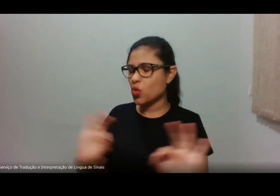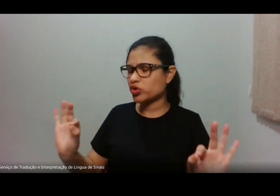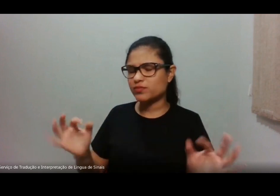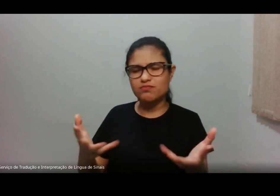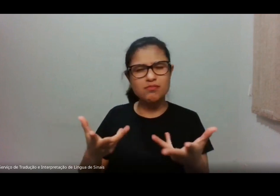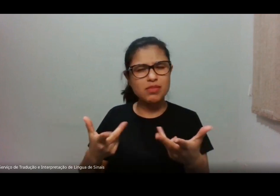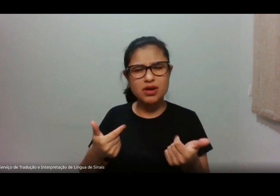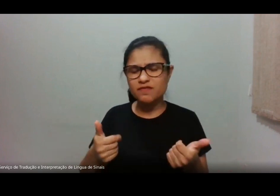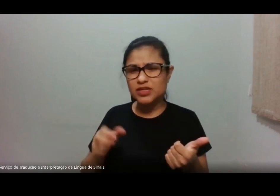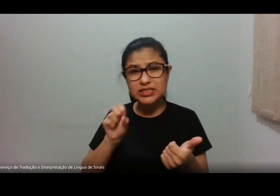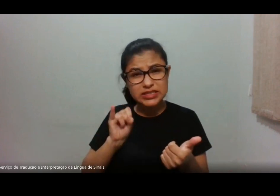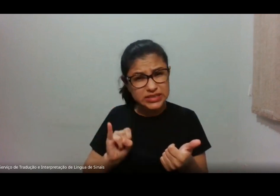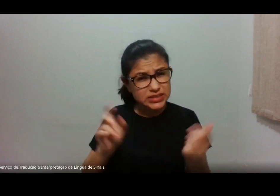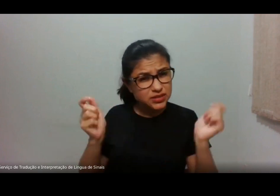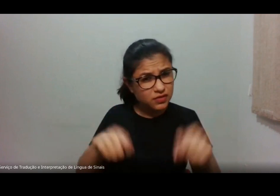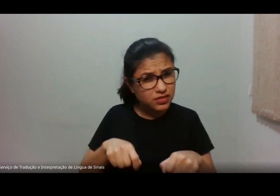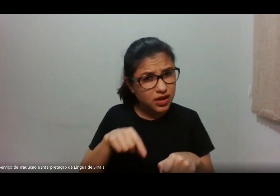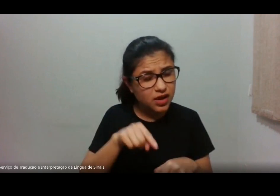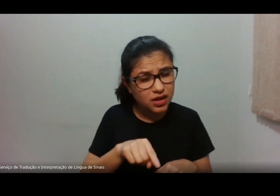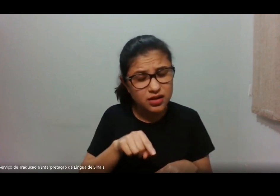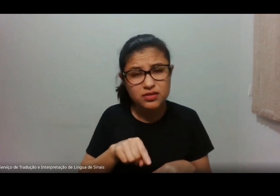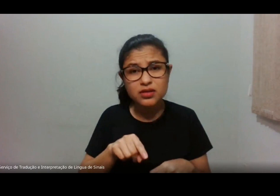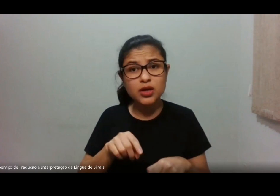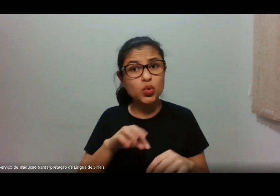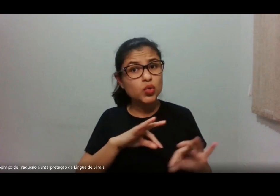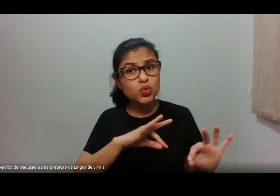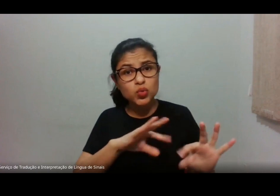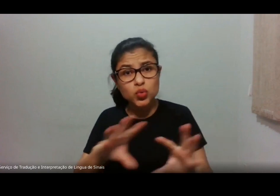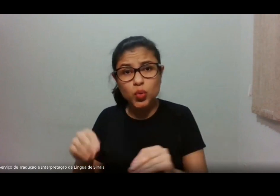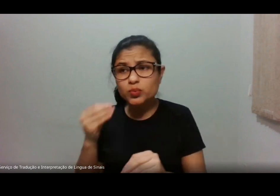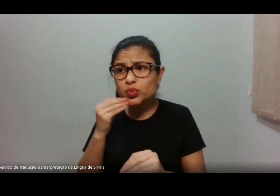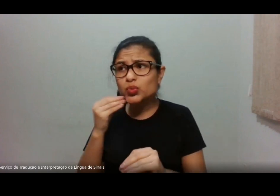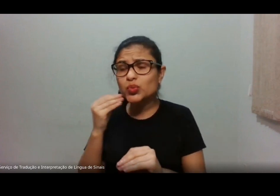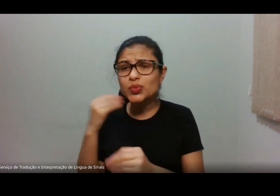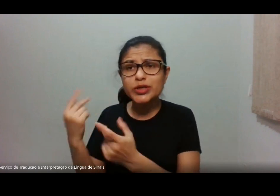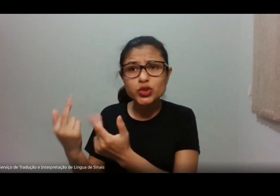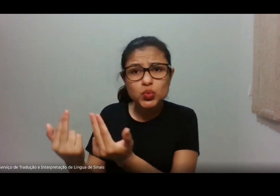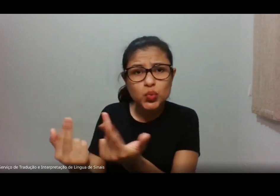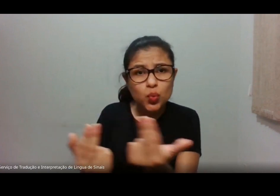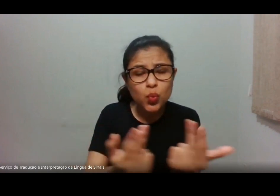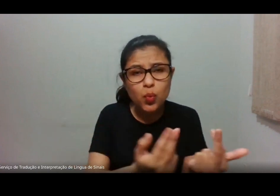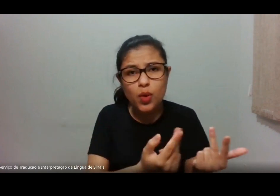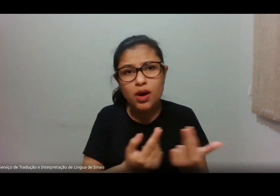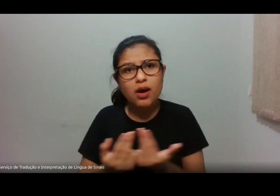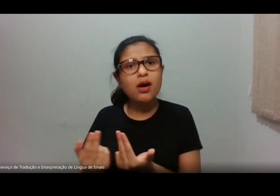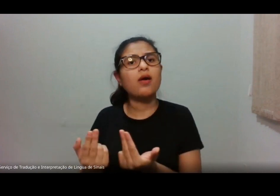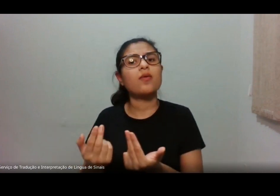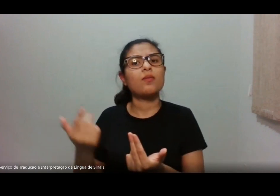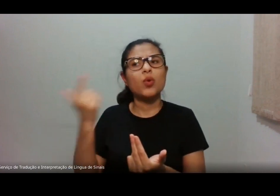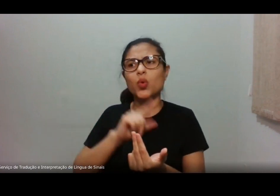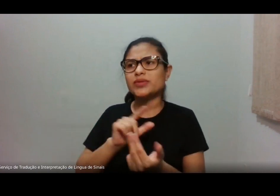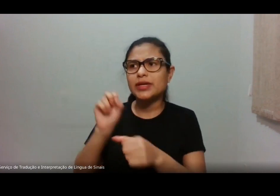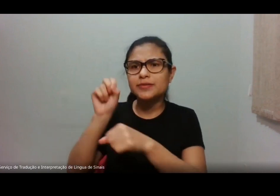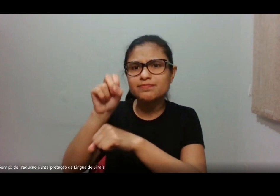uma maravilha mesmo, né? Se pudesse, assim, todos tivessem as mesmas oportunidades, né?